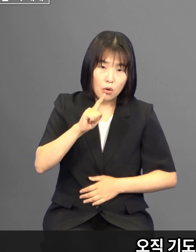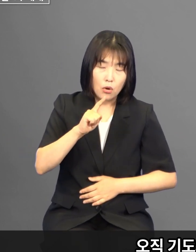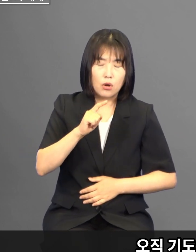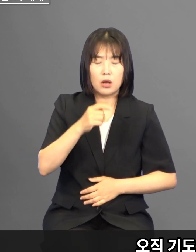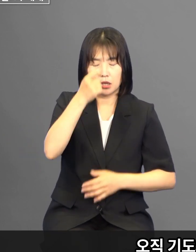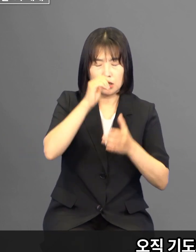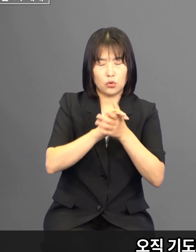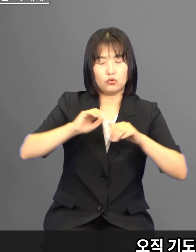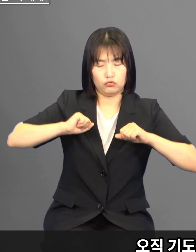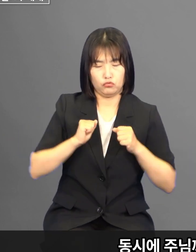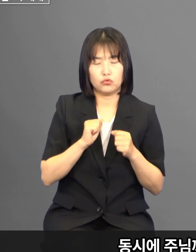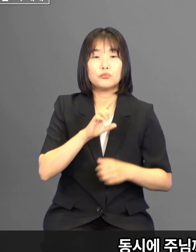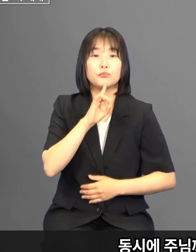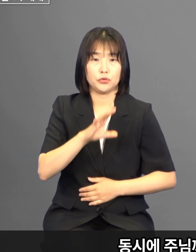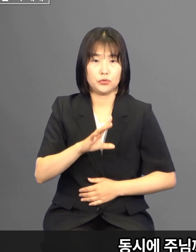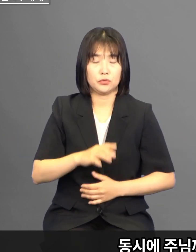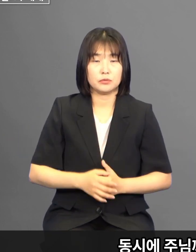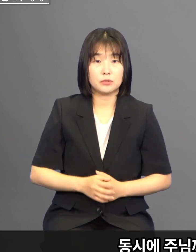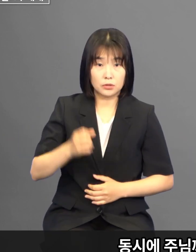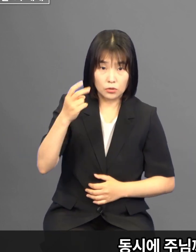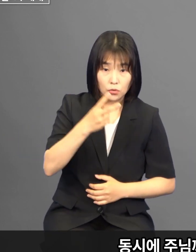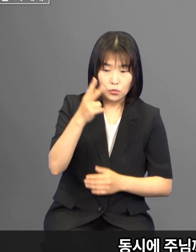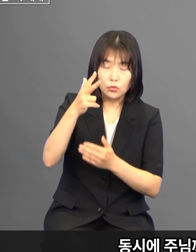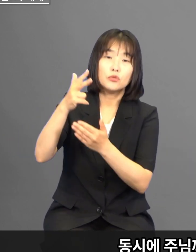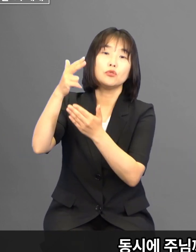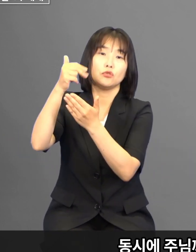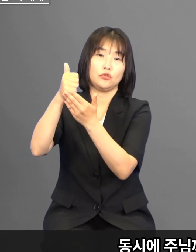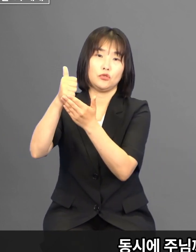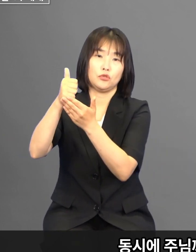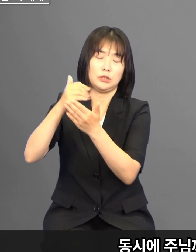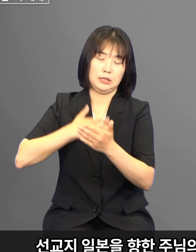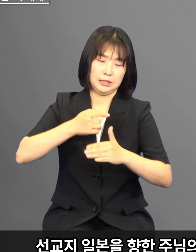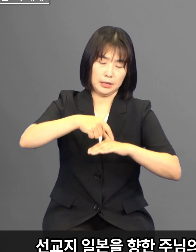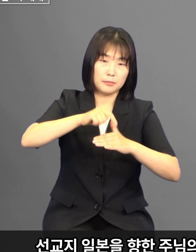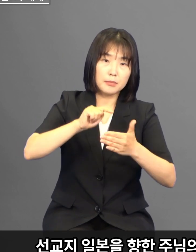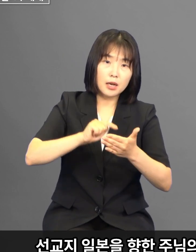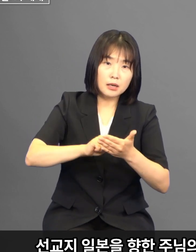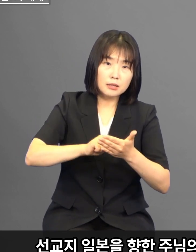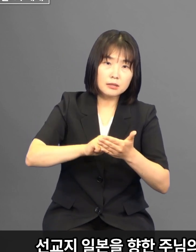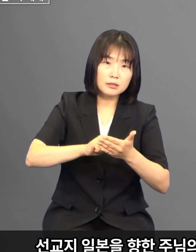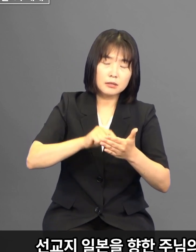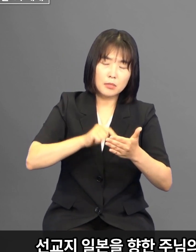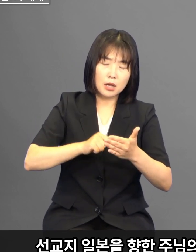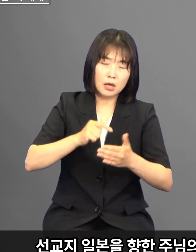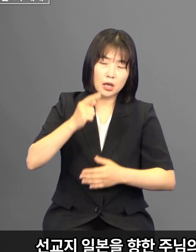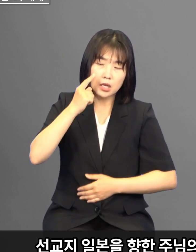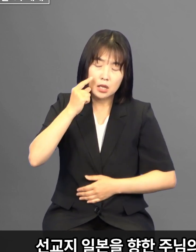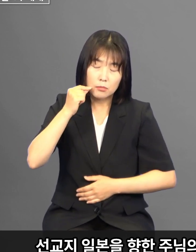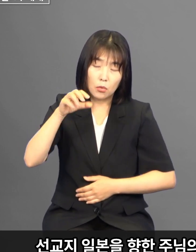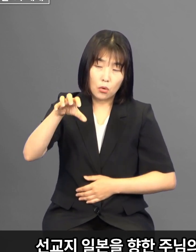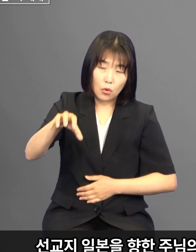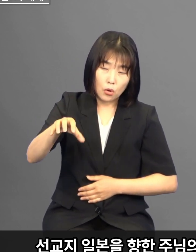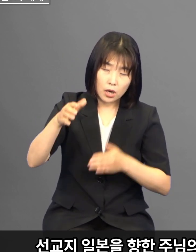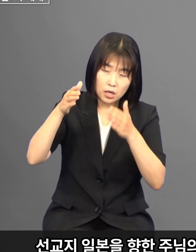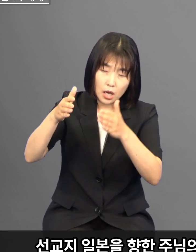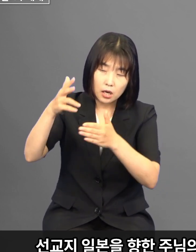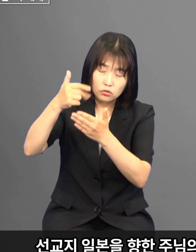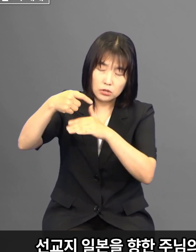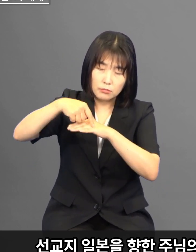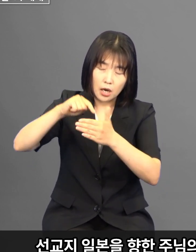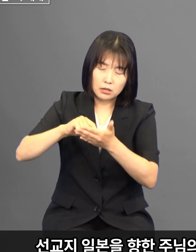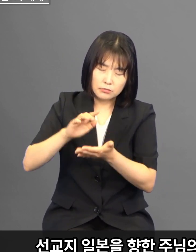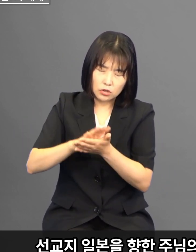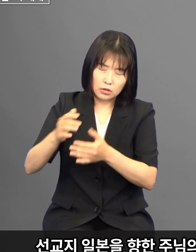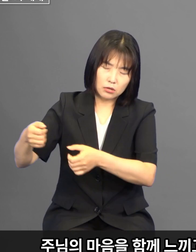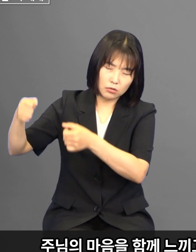순종뿐이었습니다. 동시에 주님께서는 저의 마음 가운데 선교지 일본을 향한 주님의 마음을 더욱 뜨겁게